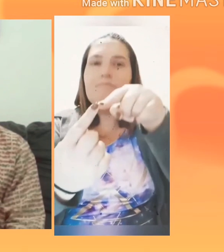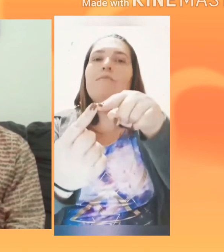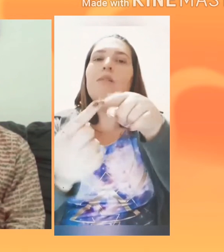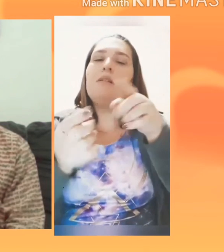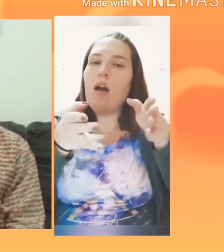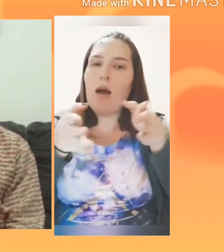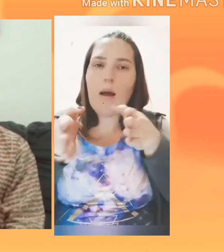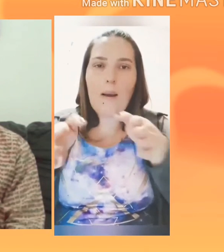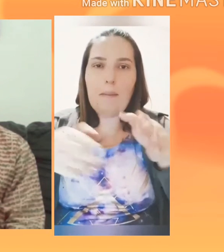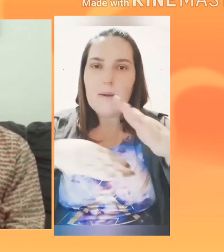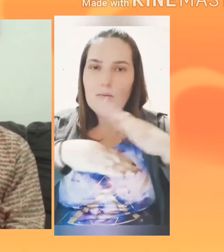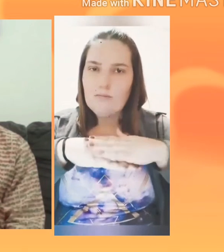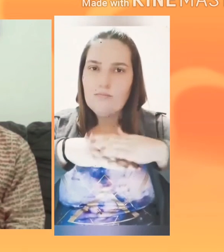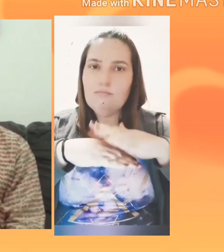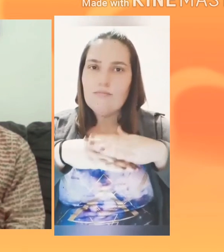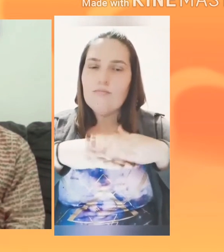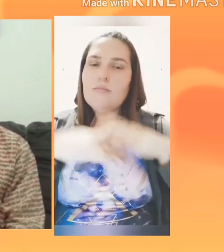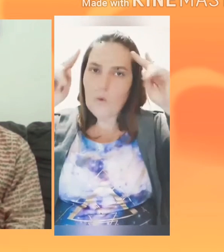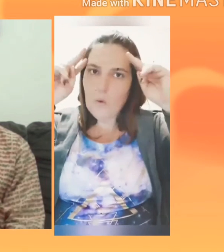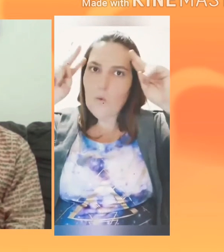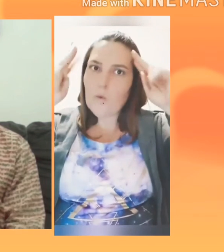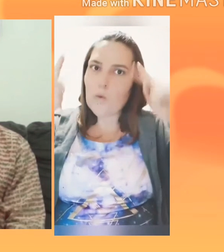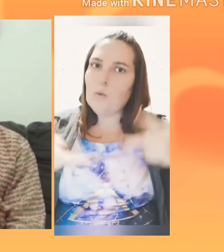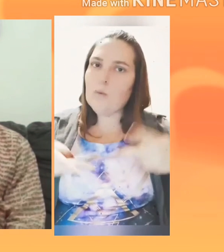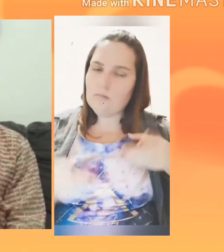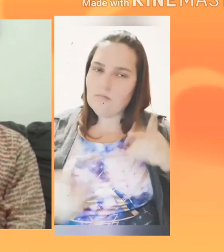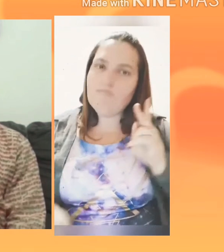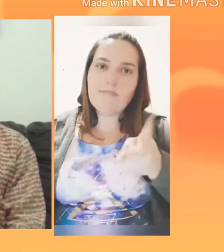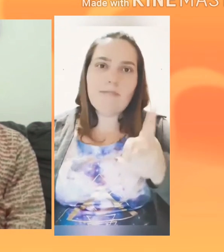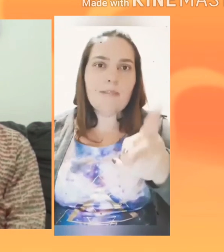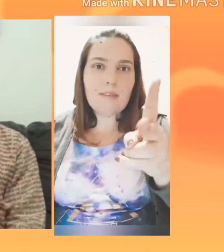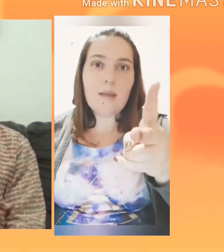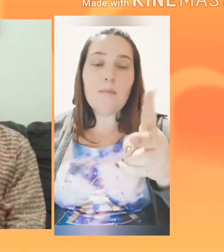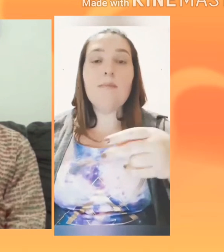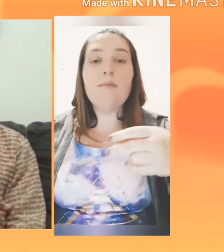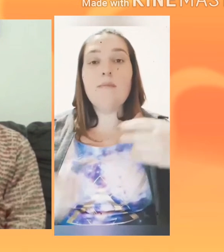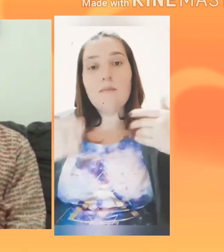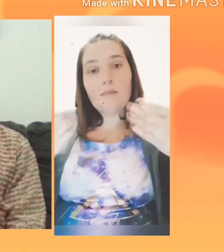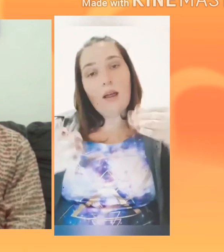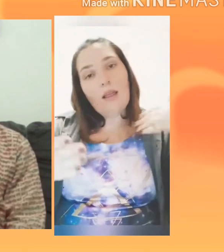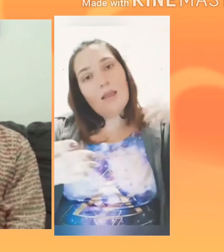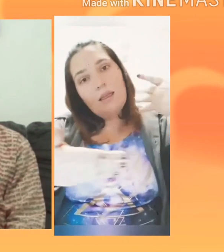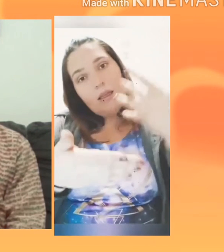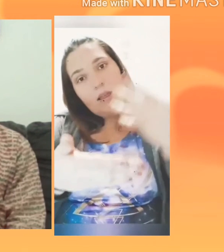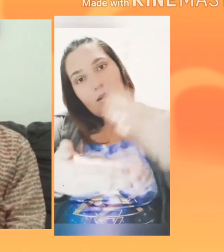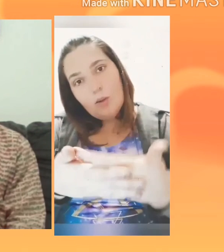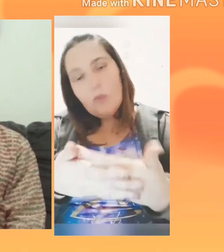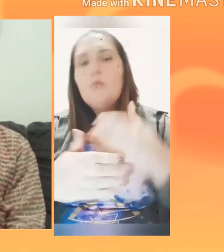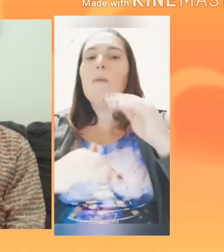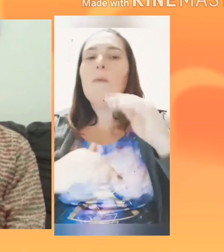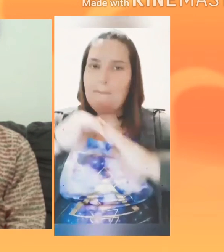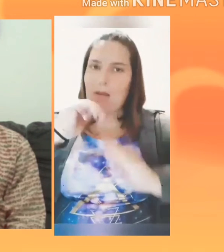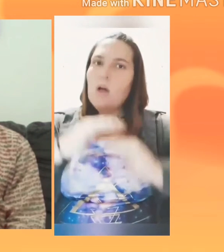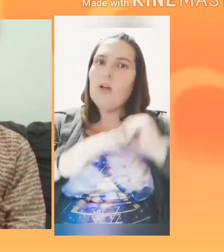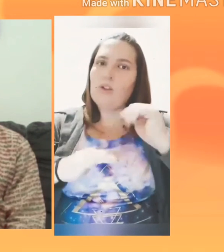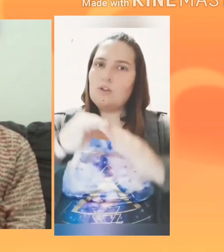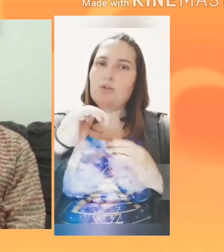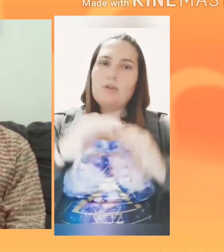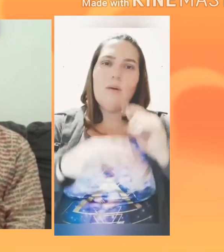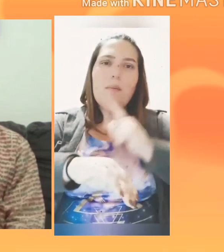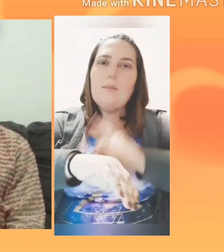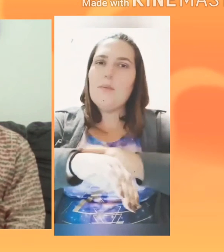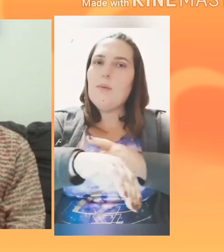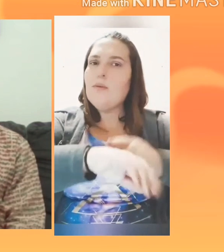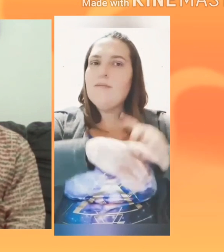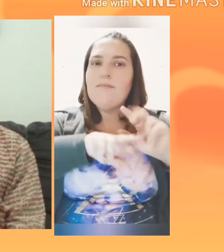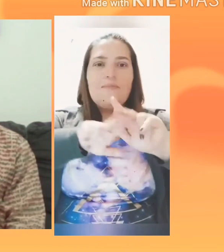próprio caminho e com humildade sempre. E desde então tenho tanto praticado em diferentes momentos da